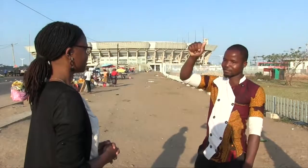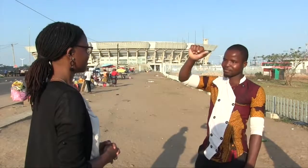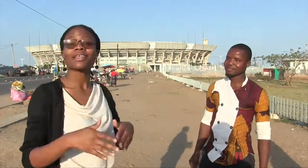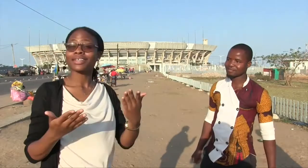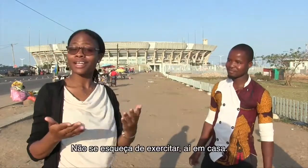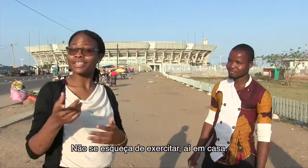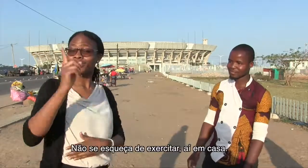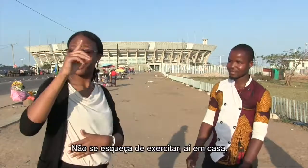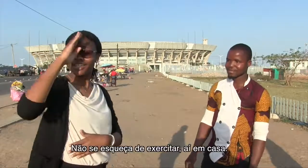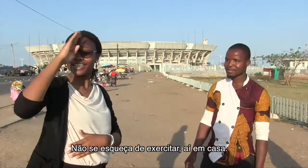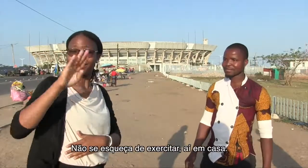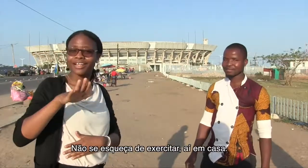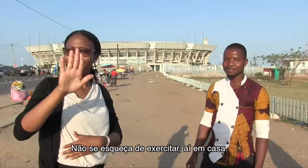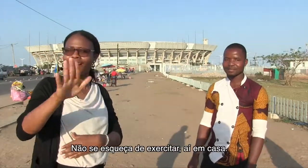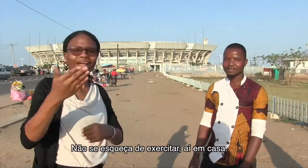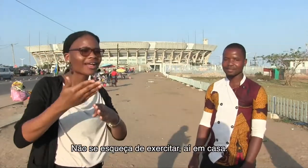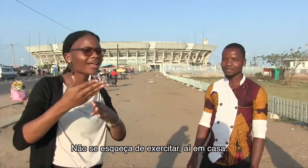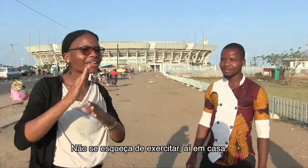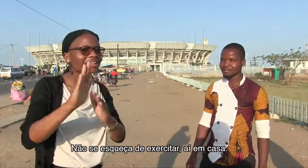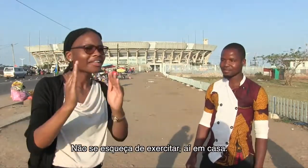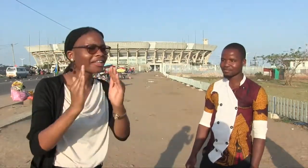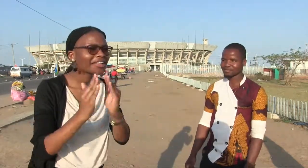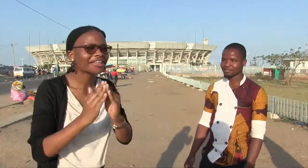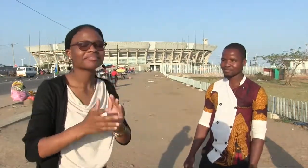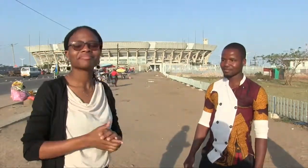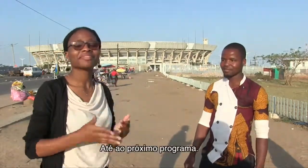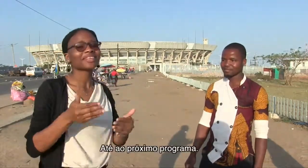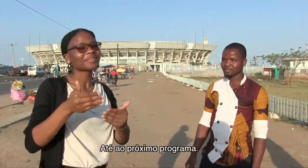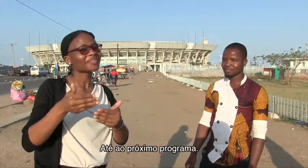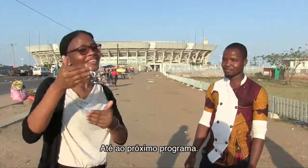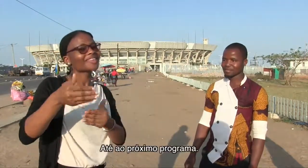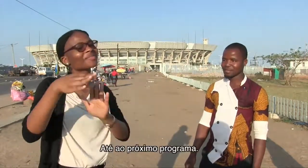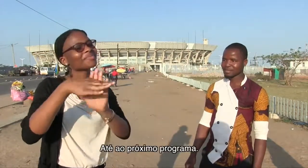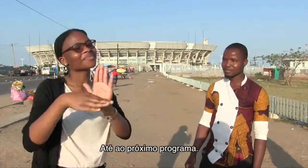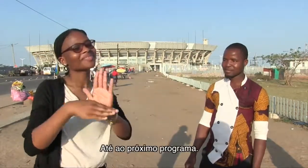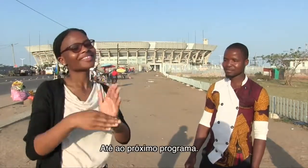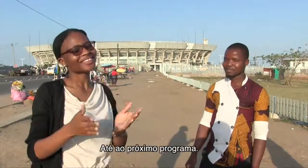Não se esqueça de exercitar aí em casa. Até o próximo programa.